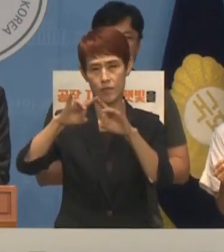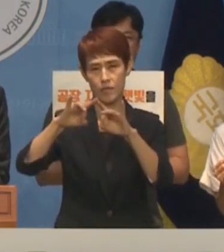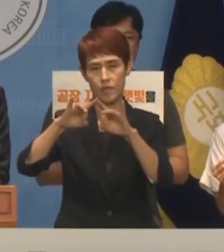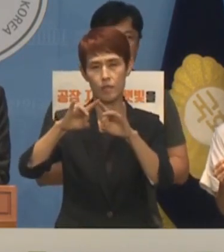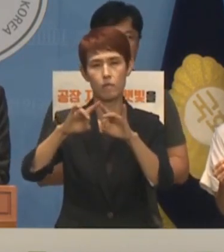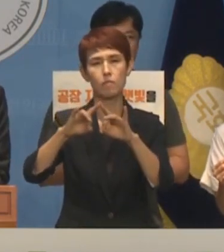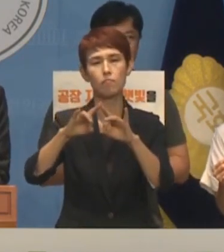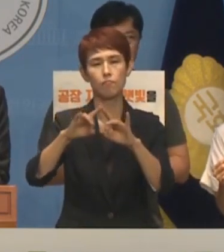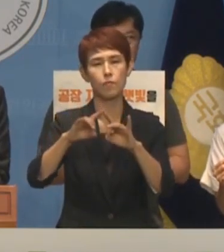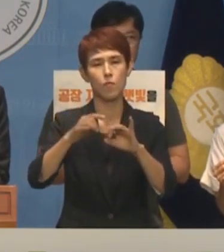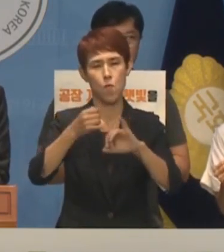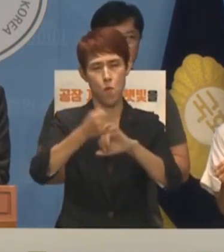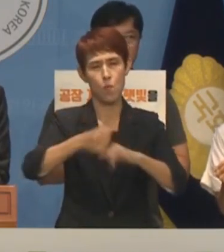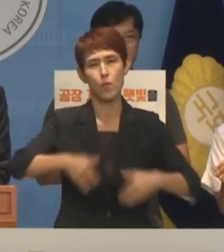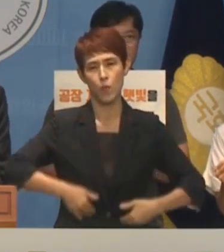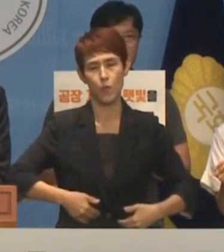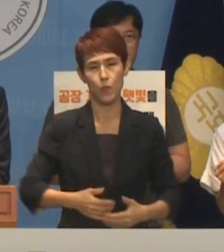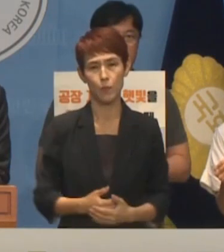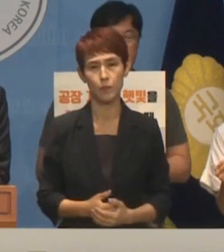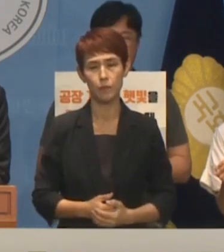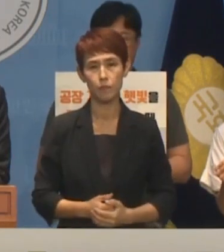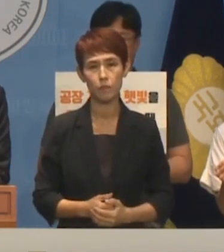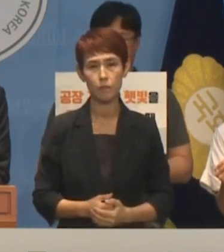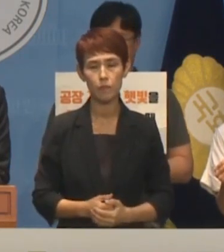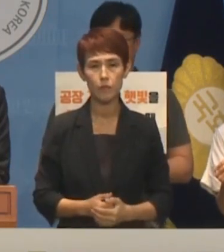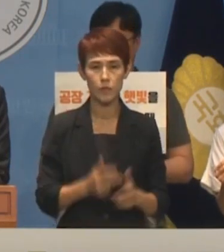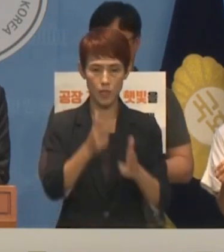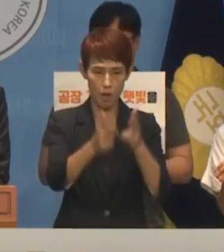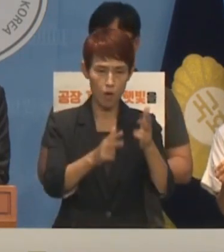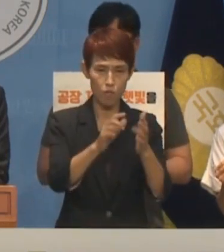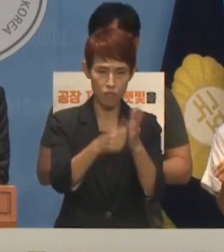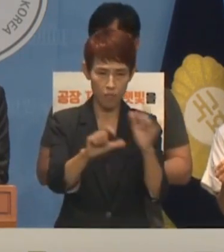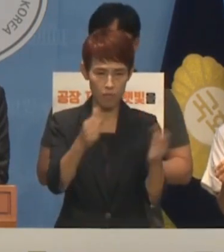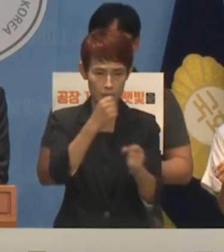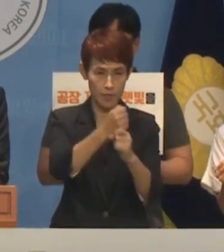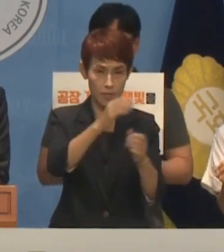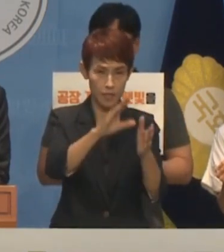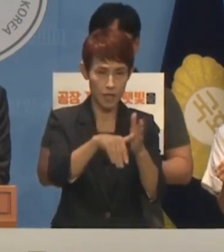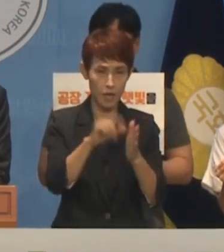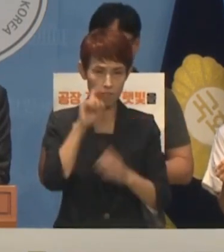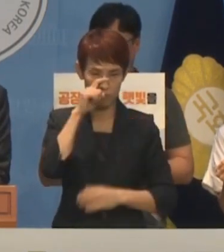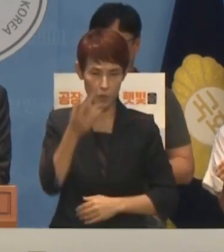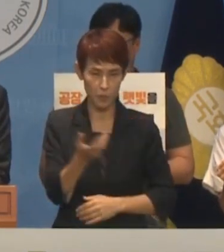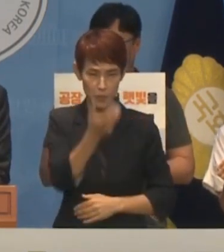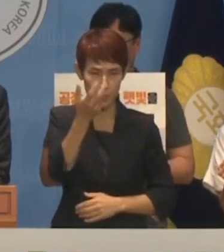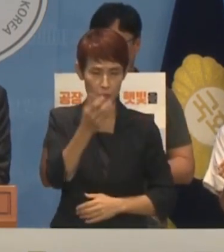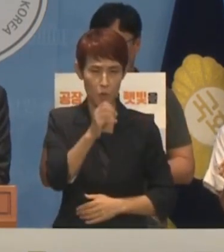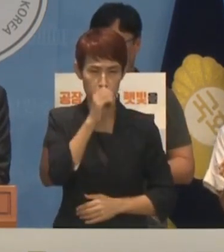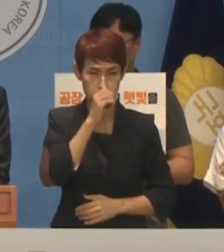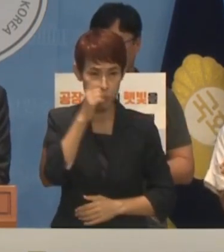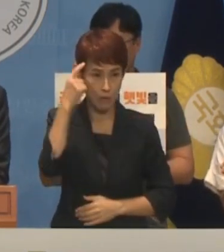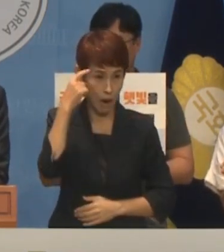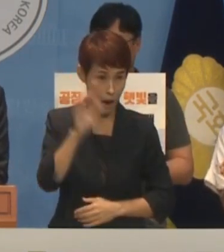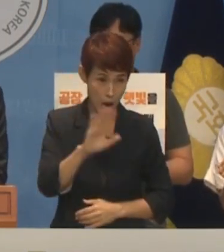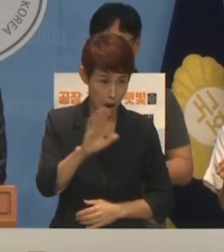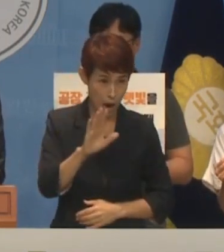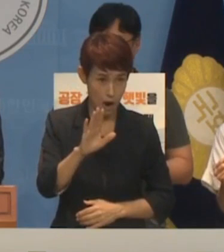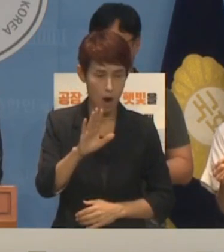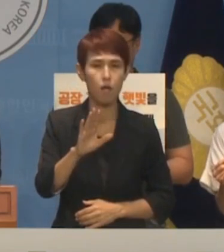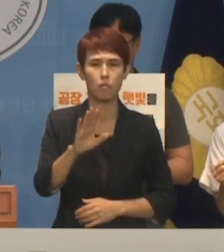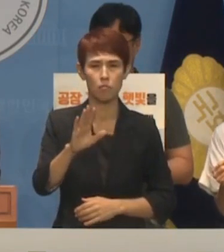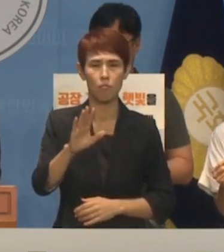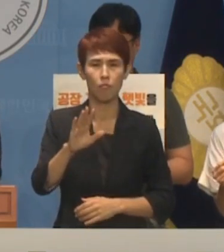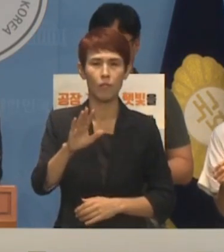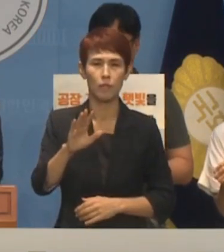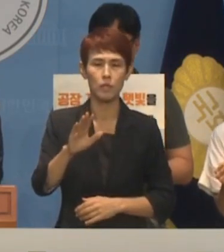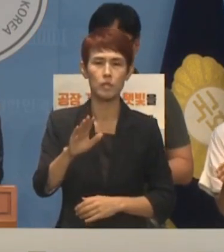요구받고 있습니다. 산업의 제조 과정에서부터 탄소 중립을 고려하지 않으면 적응하기 어려운 새로운